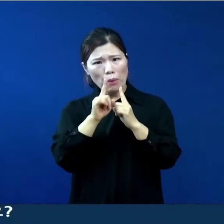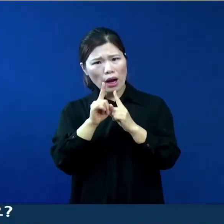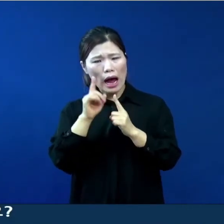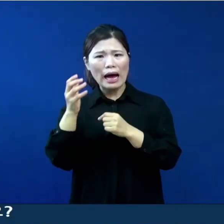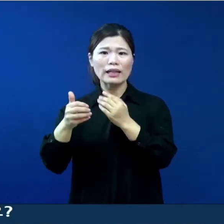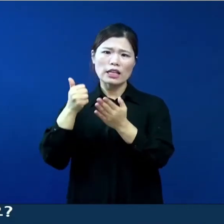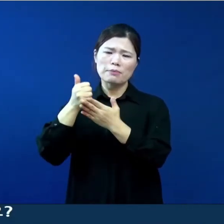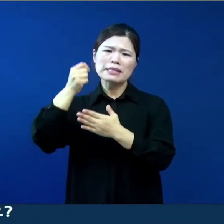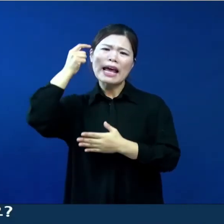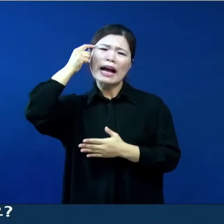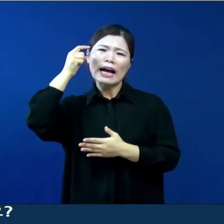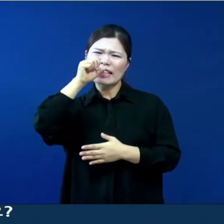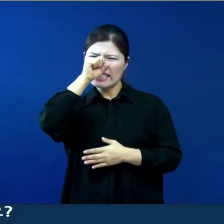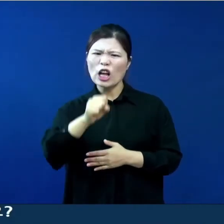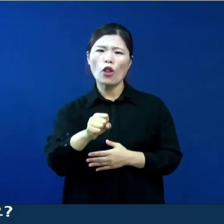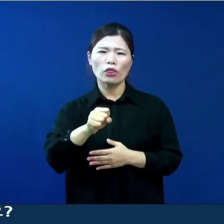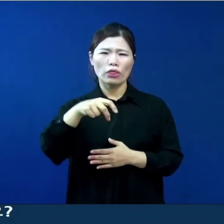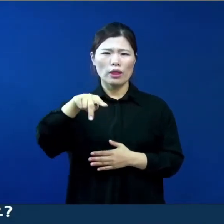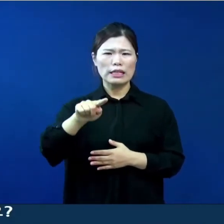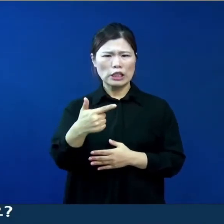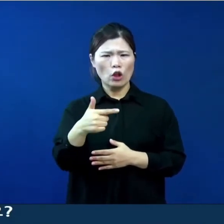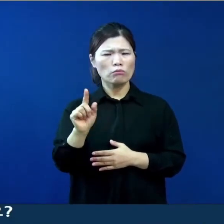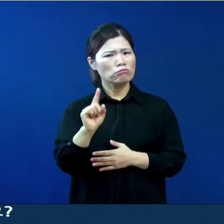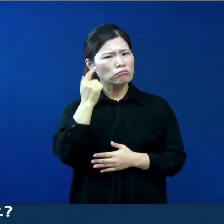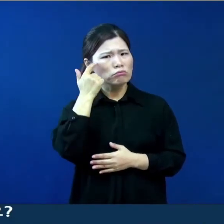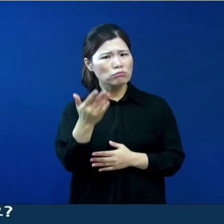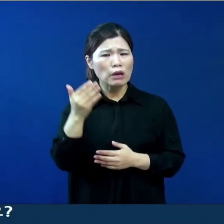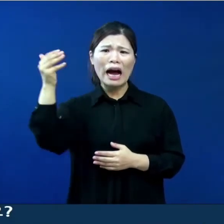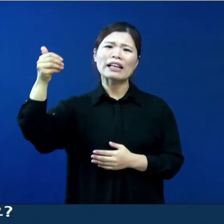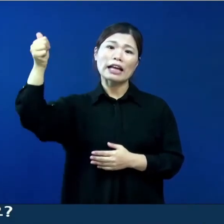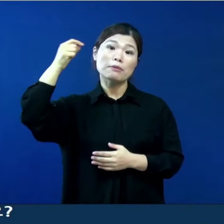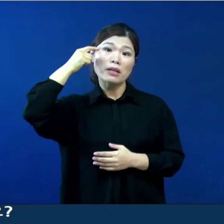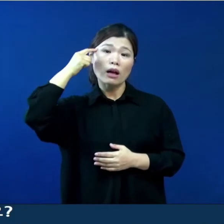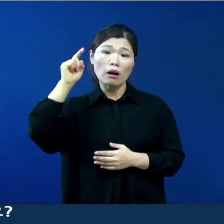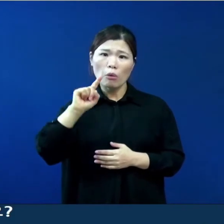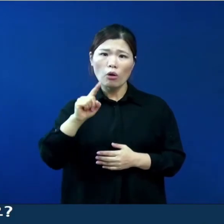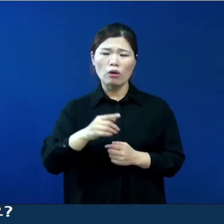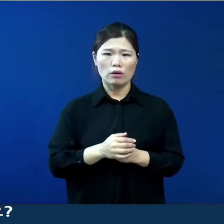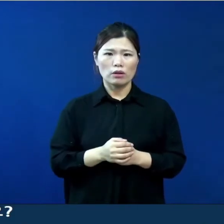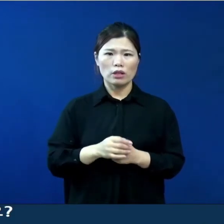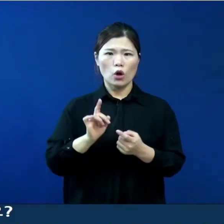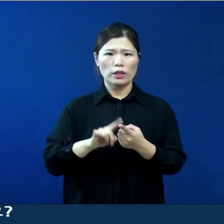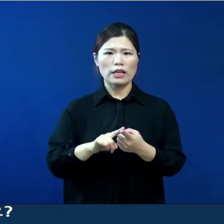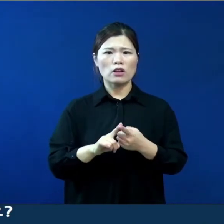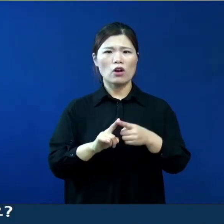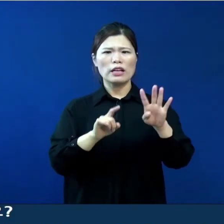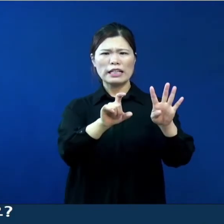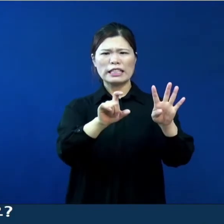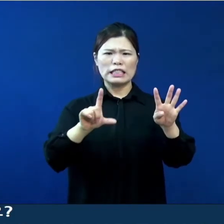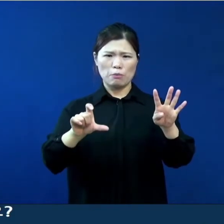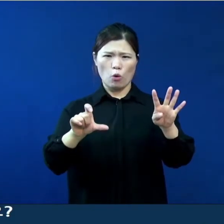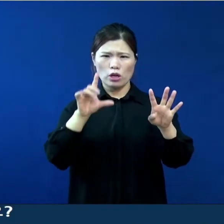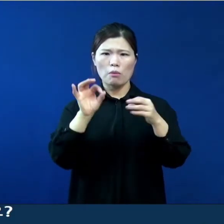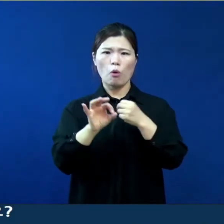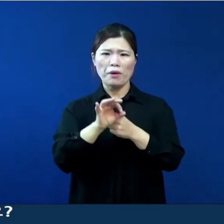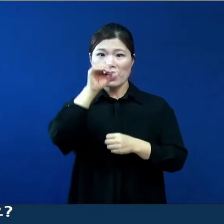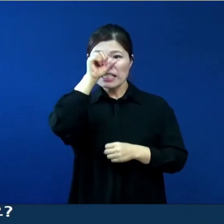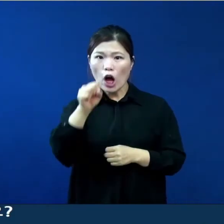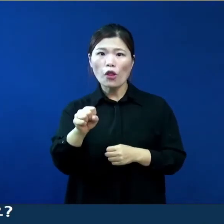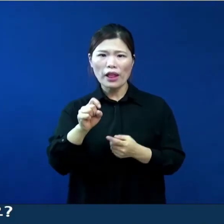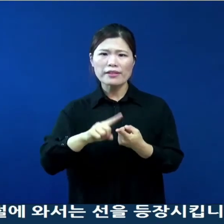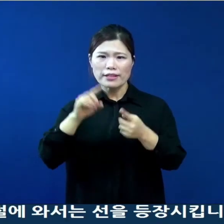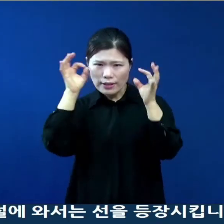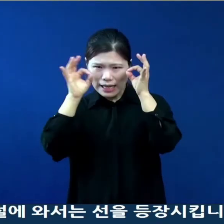하나님께서 생각하시는 선은 무엇일까요? 저는 바로 앞 구절인 15절에서 이 선을